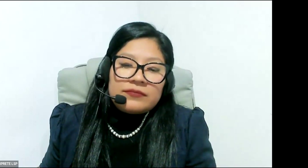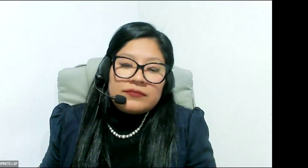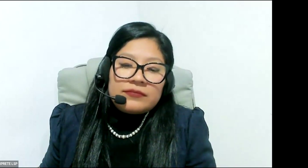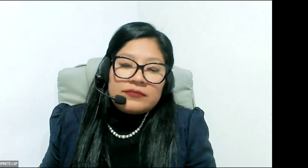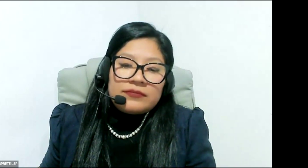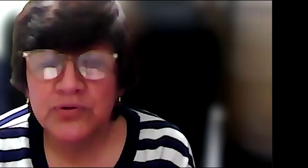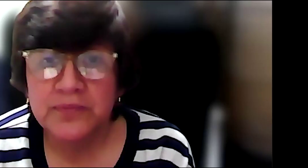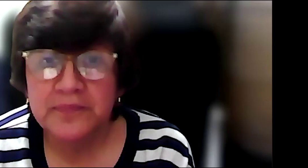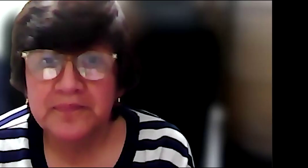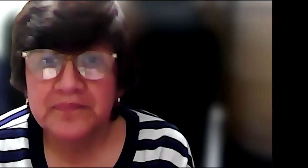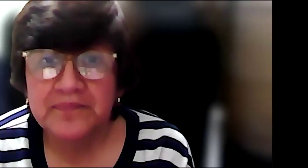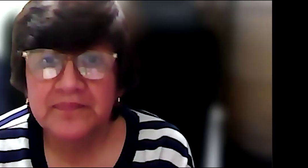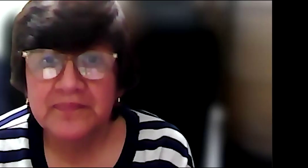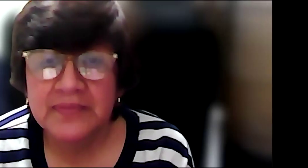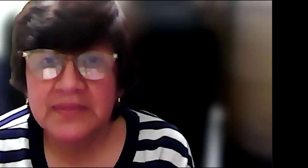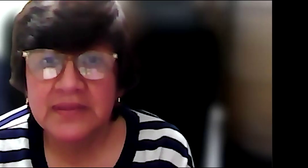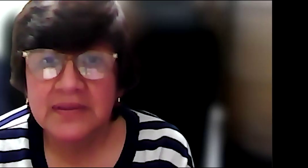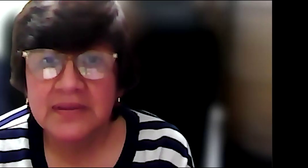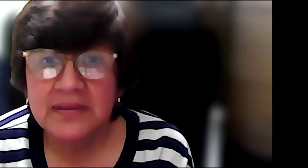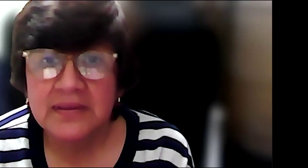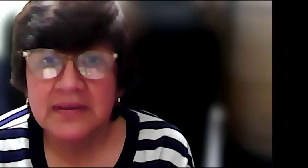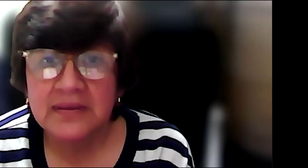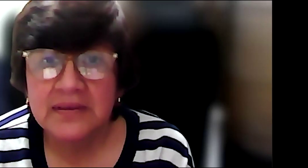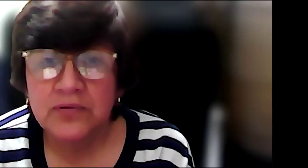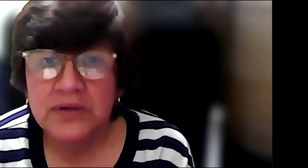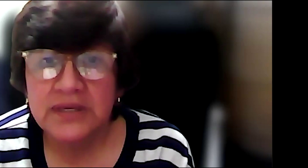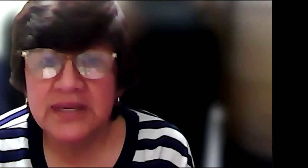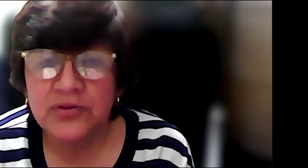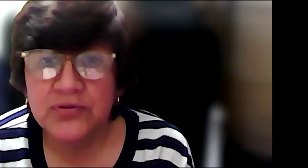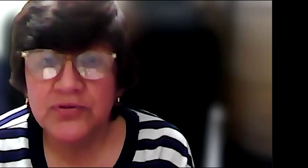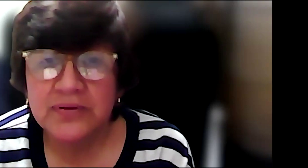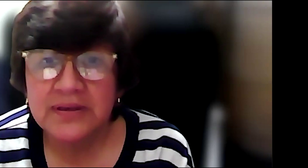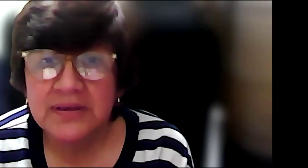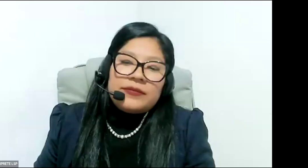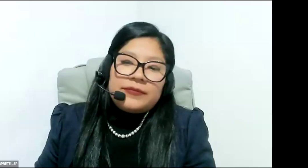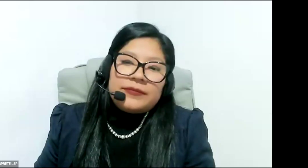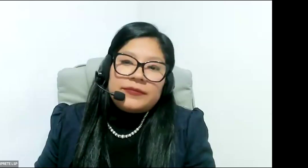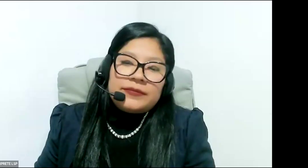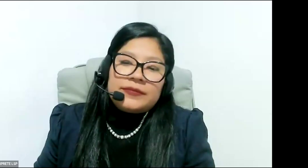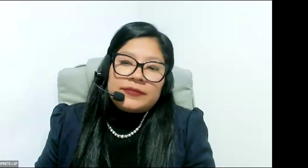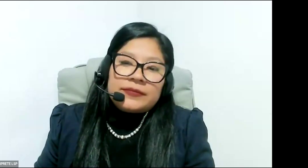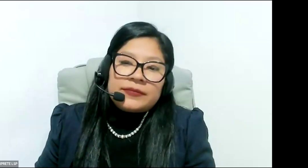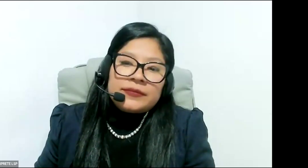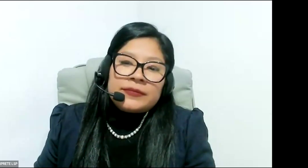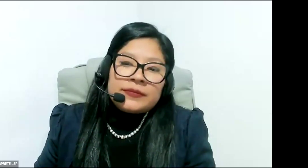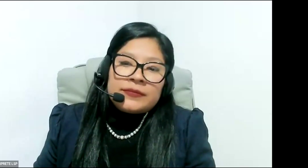vamos Loreto TR quitos cu